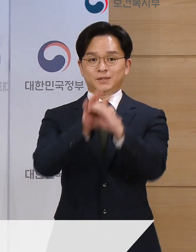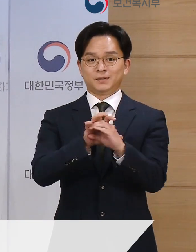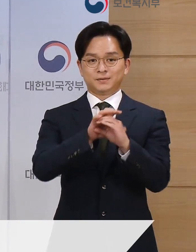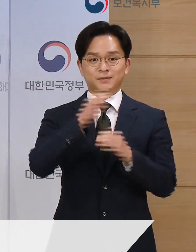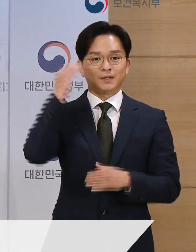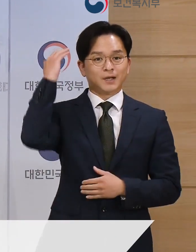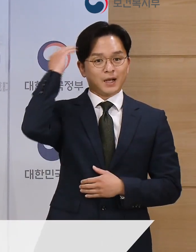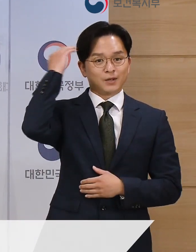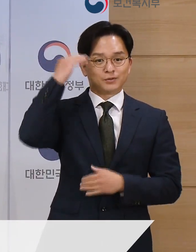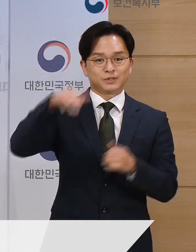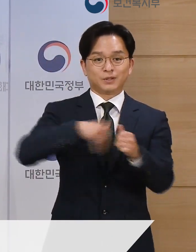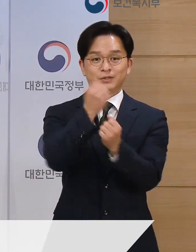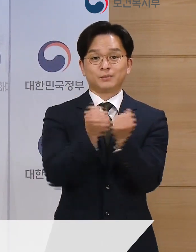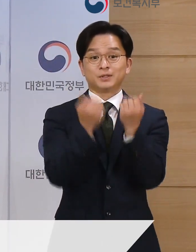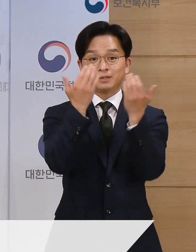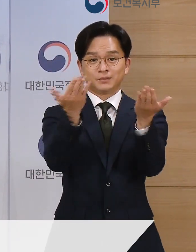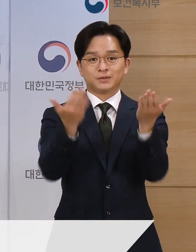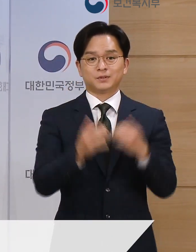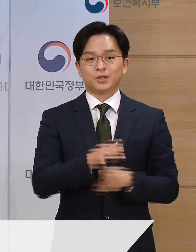코로나19